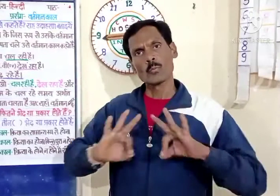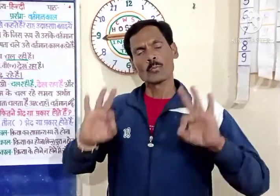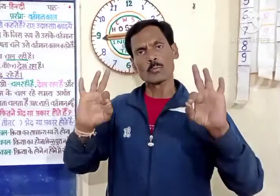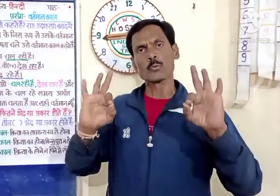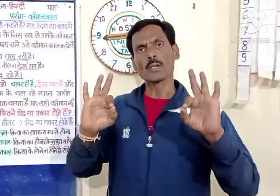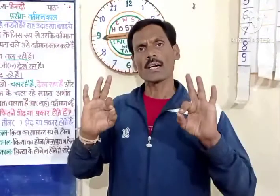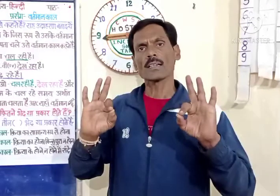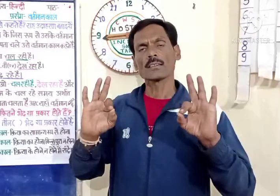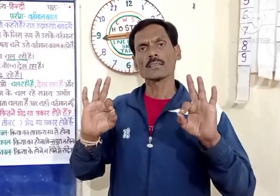पूरा